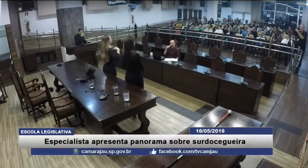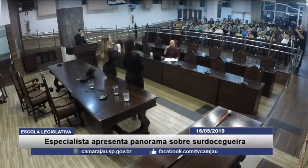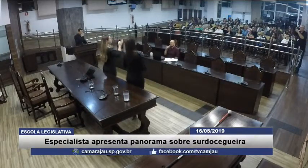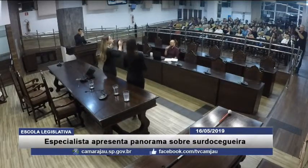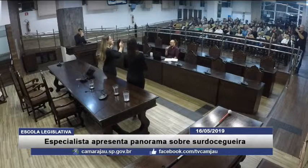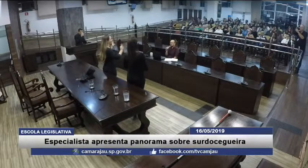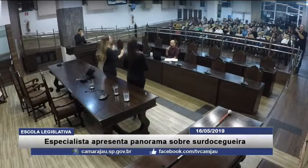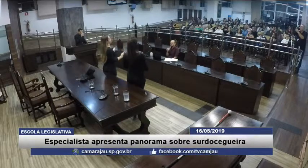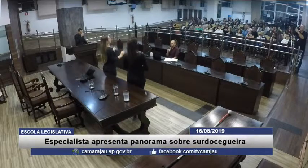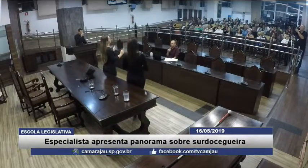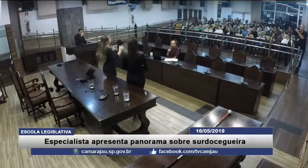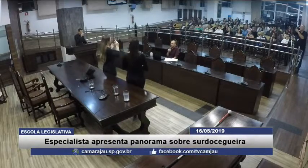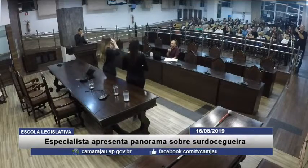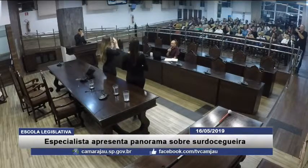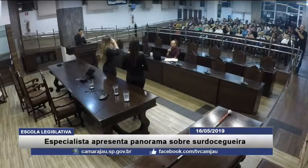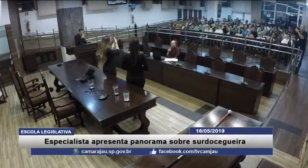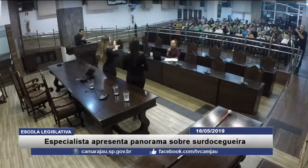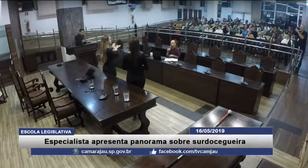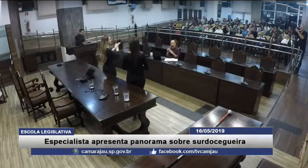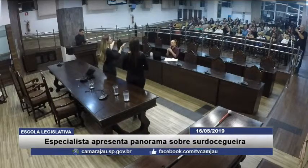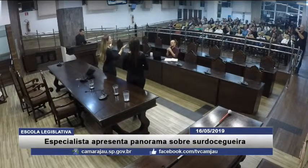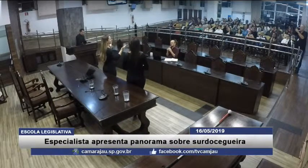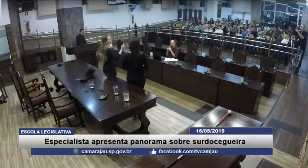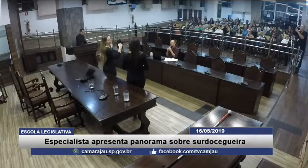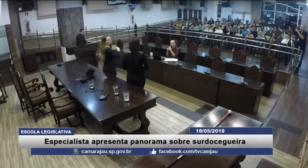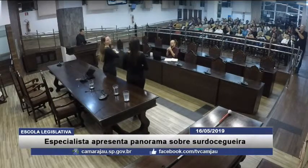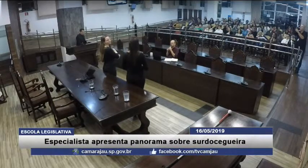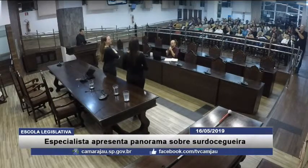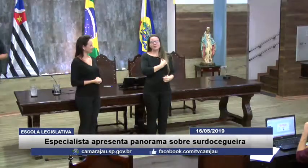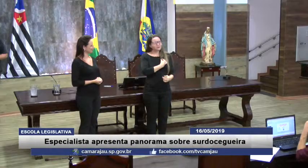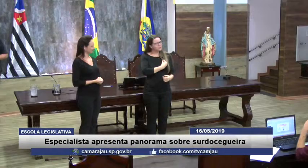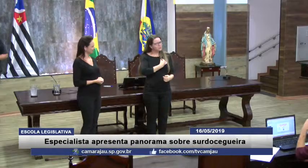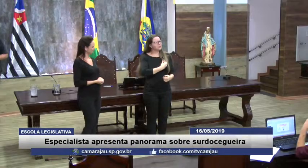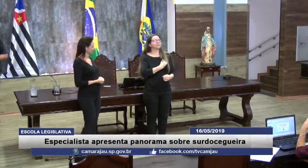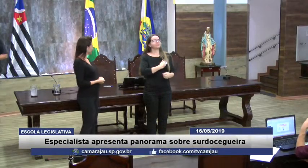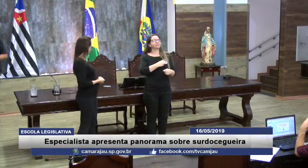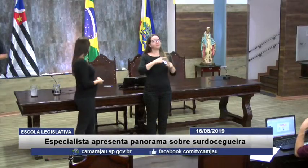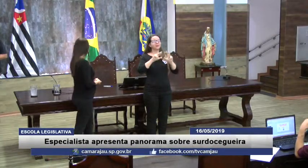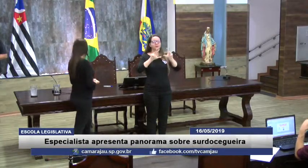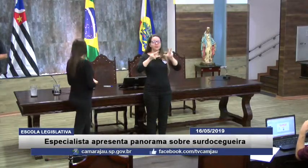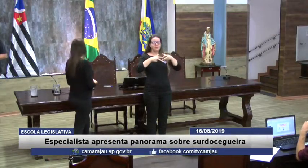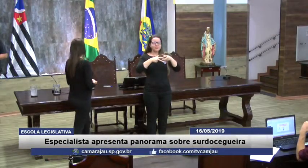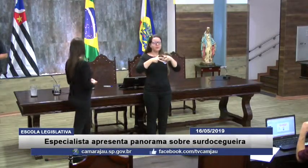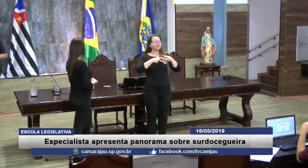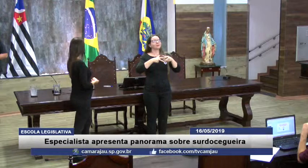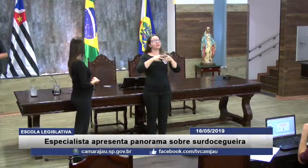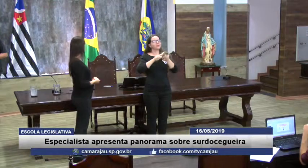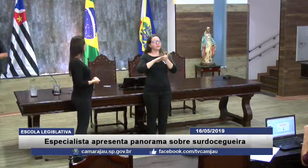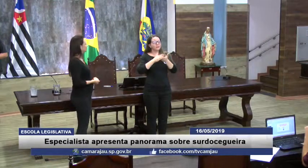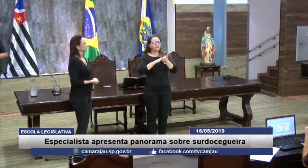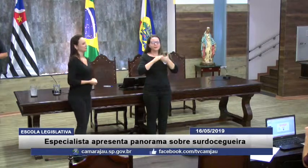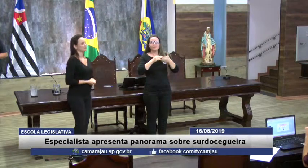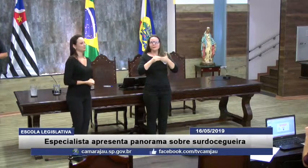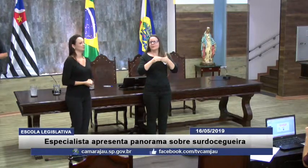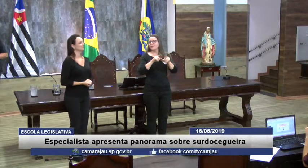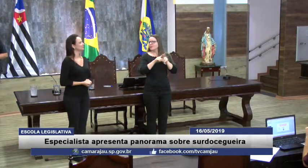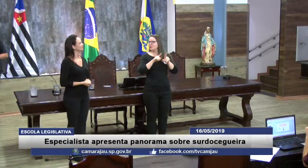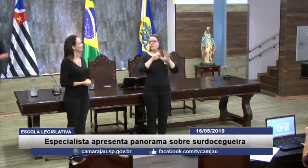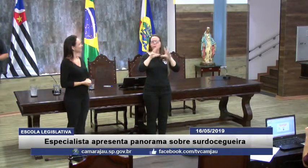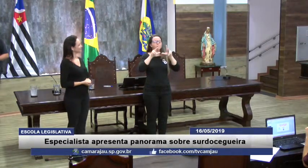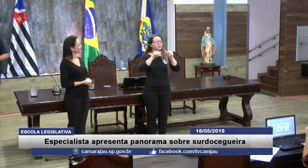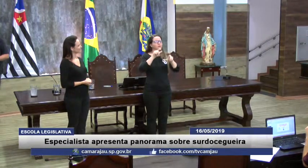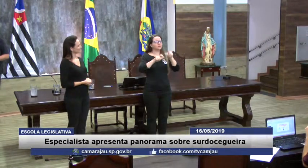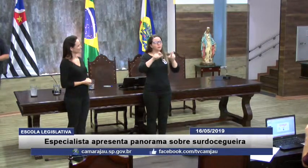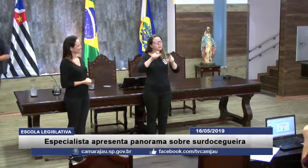Bom, primeiramente, boa noite a todos. Sou muito grata por estar aqui com vocês hoje, pela oportunidade que a